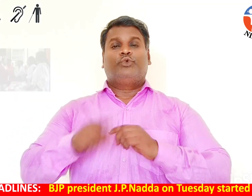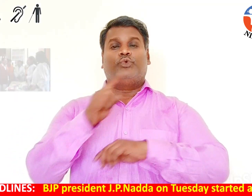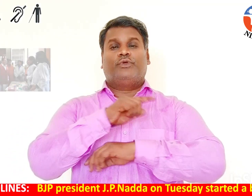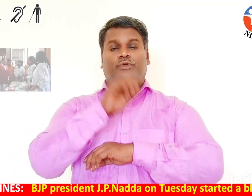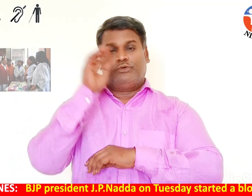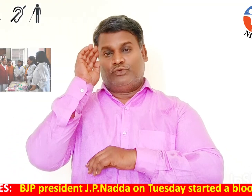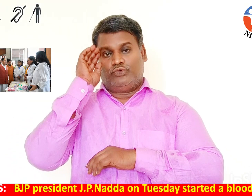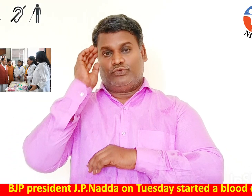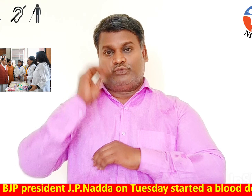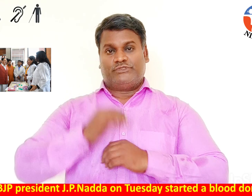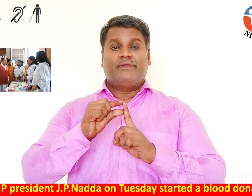Today's news.